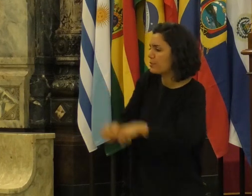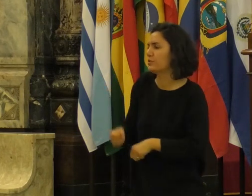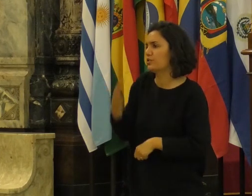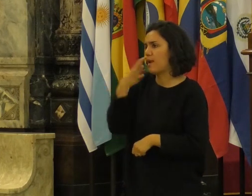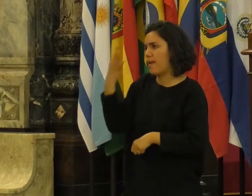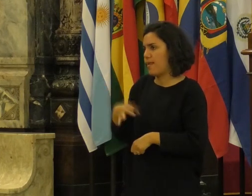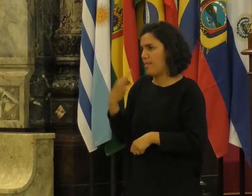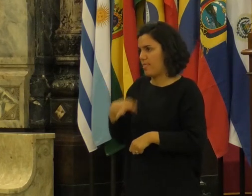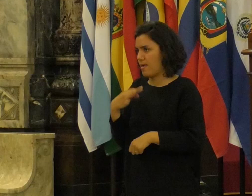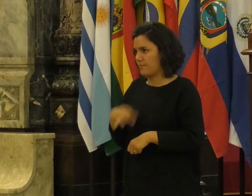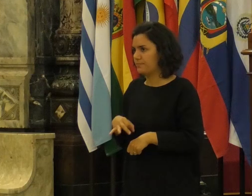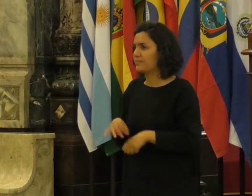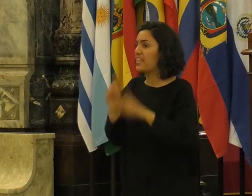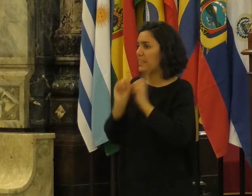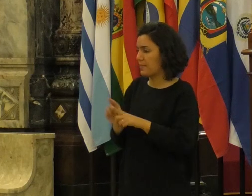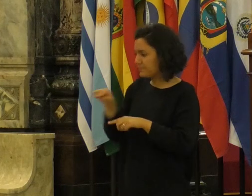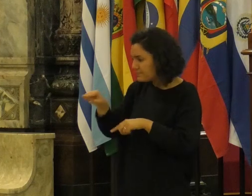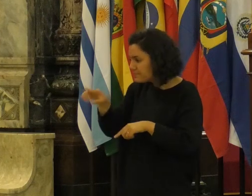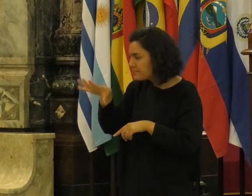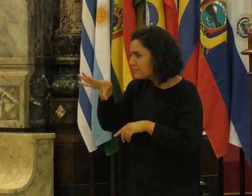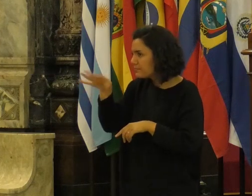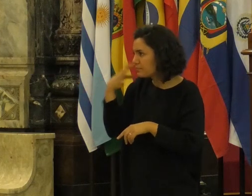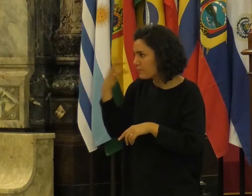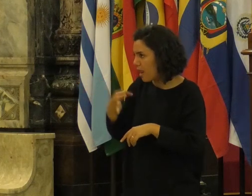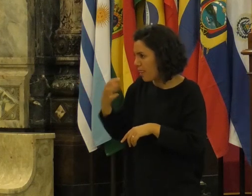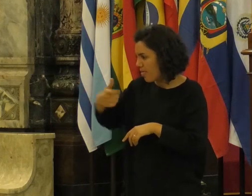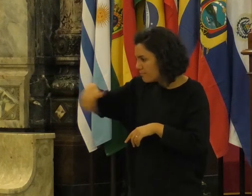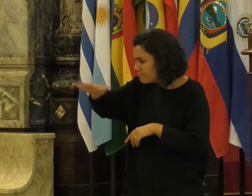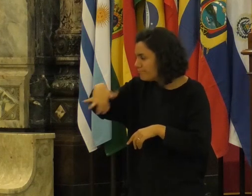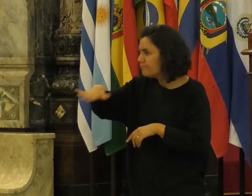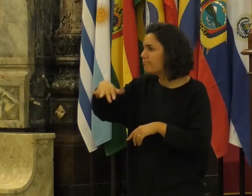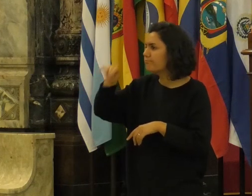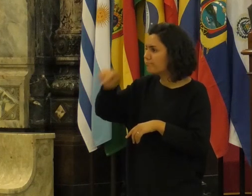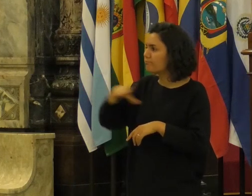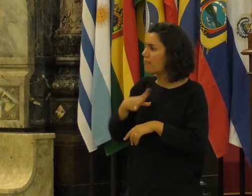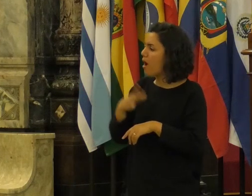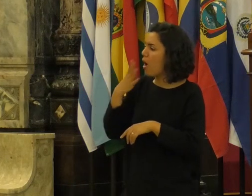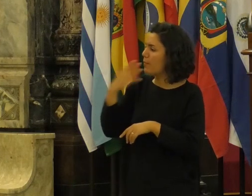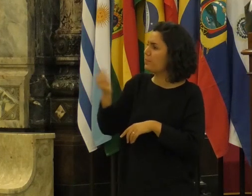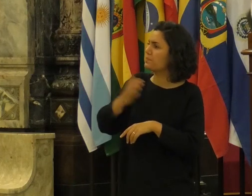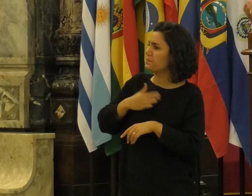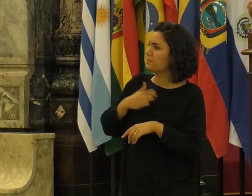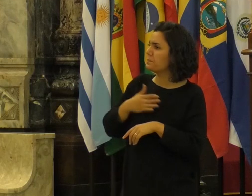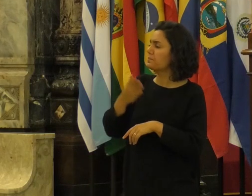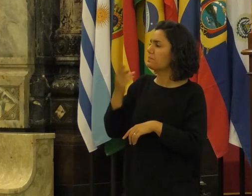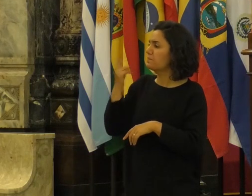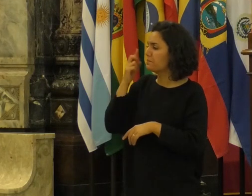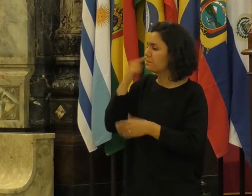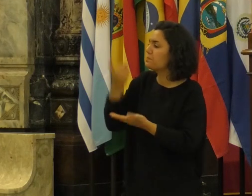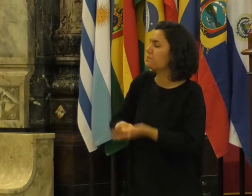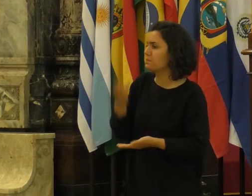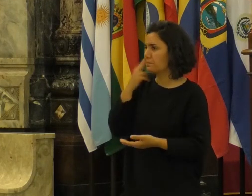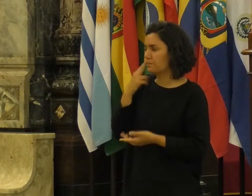realidad y tenemos de la realidad una lectura interesante para plantear problemas y para